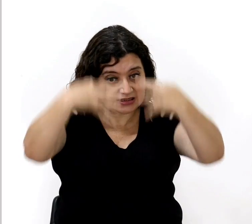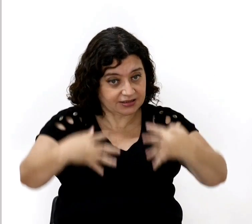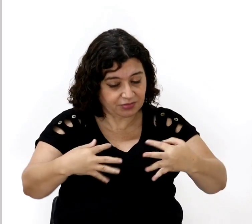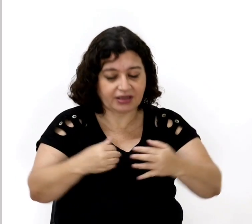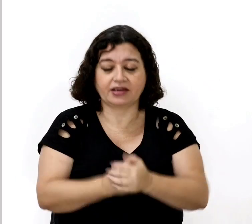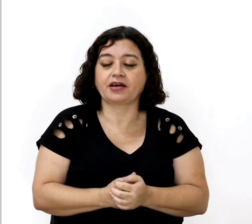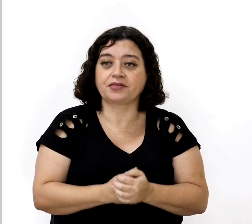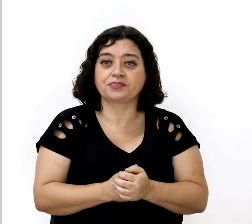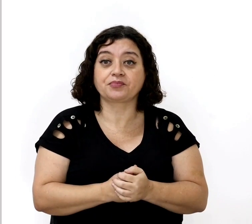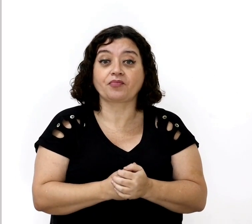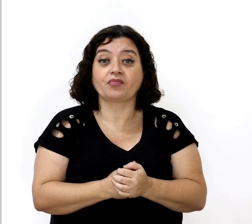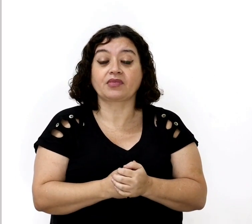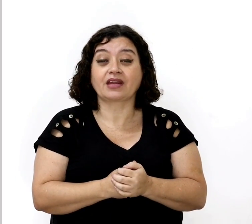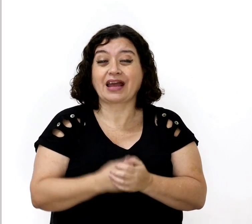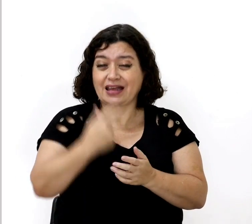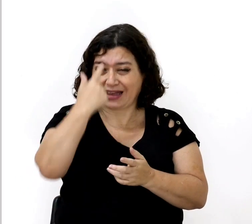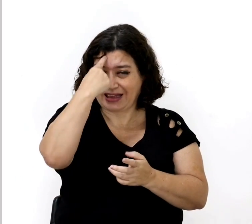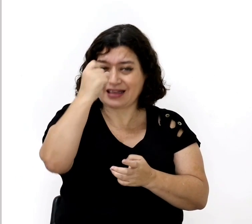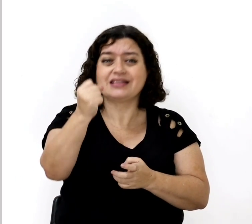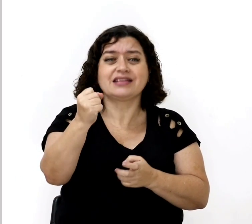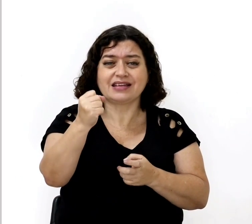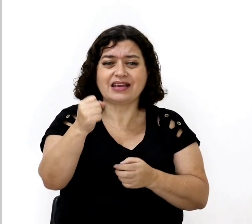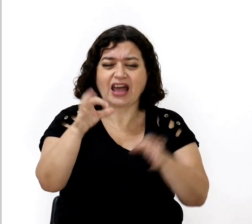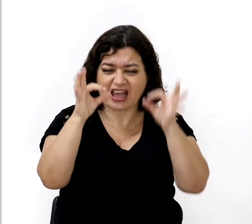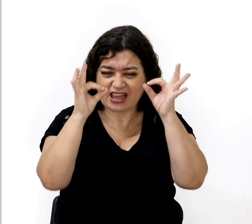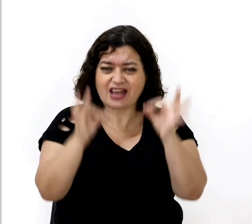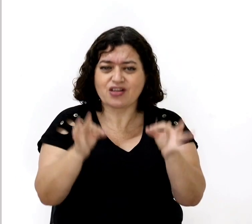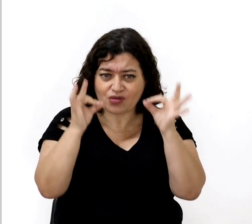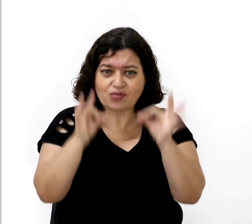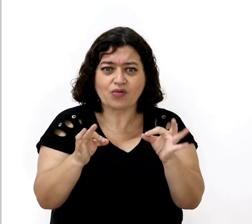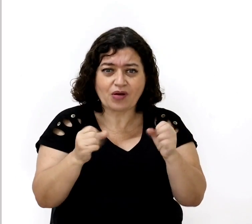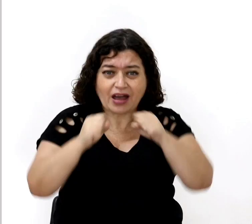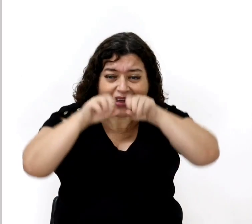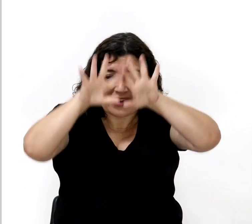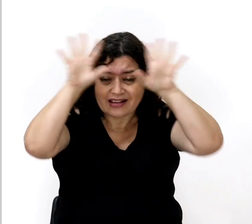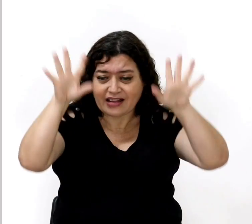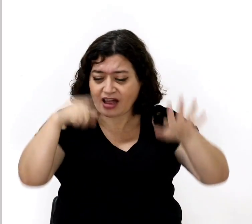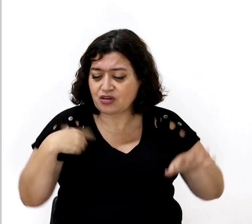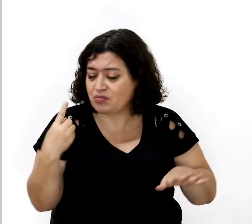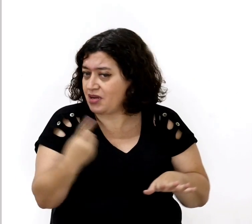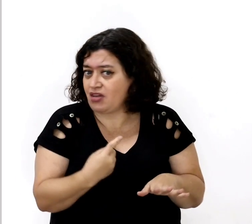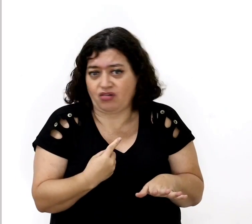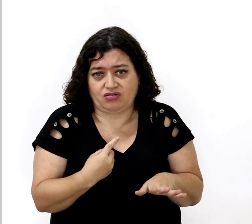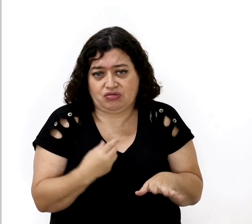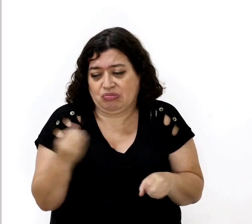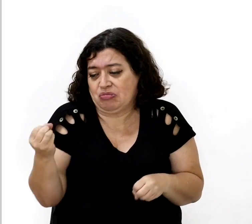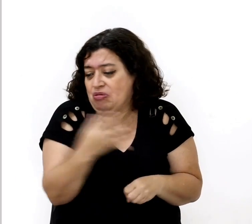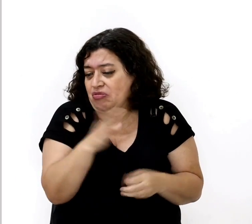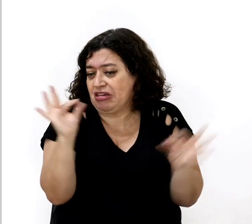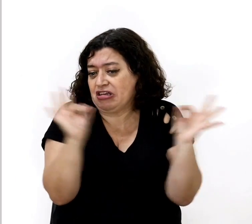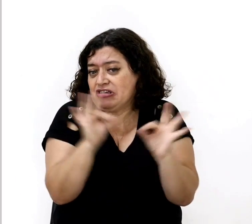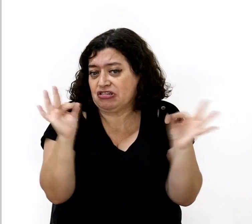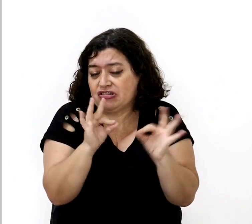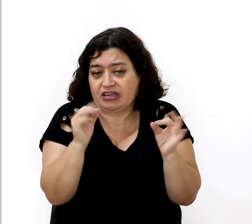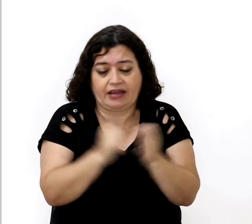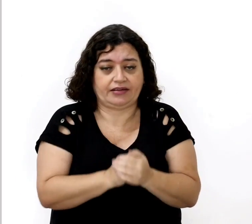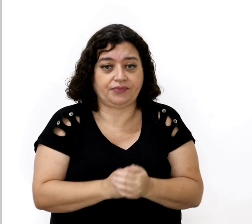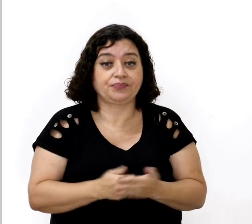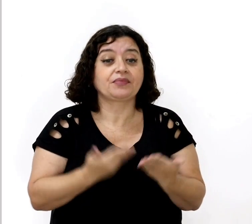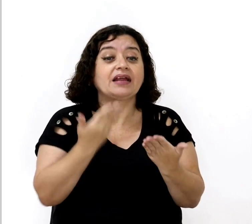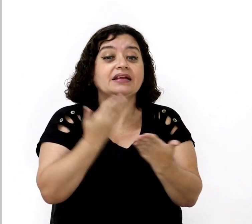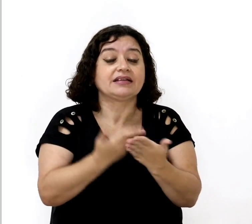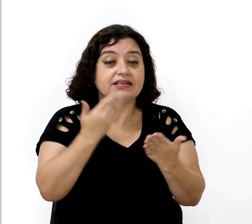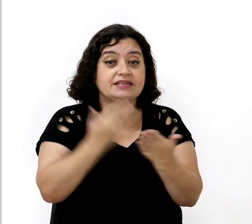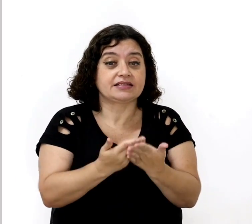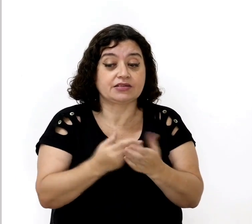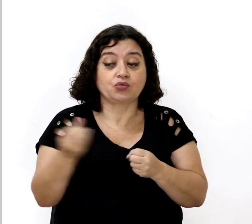Então, em linhas gerais, essa ideia é um conceito já claro, evidente para a gente. Não tem novidade nisso aqui. O que a lição